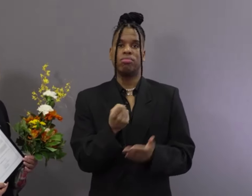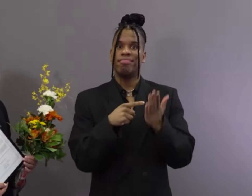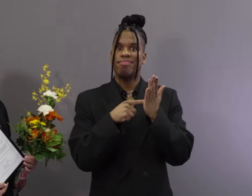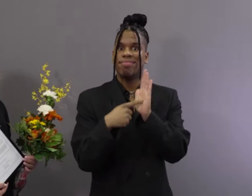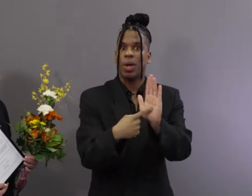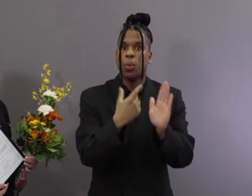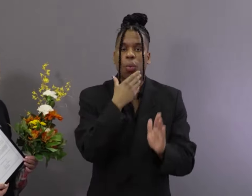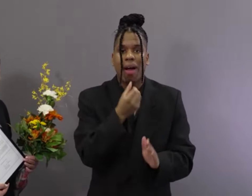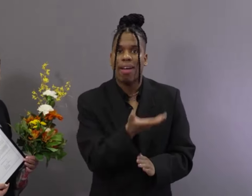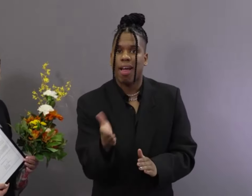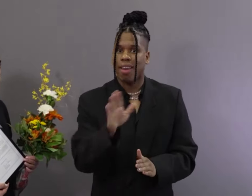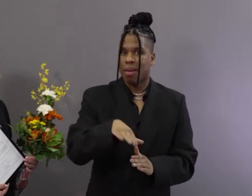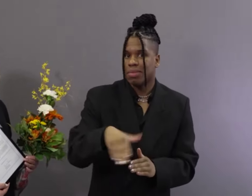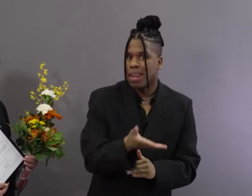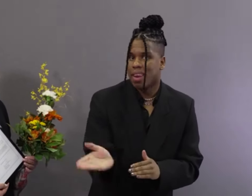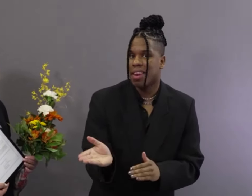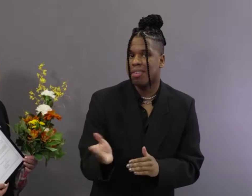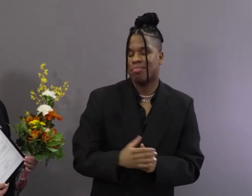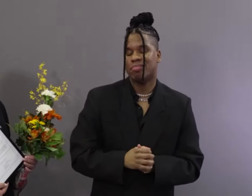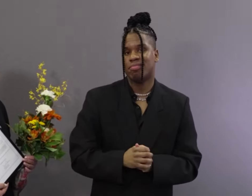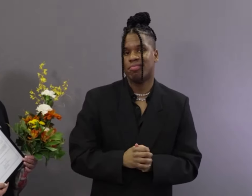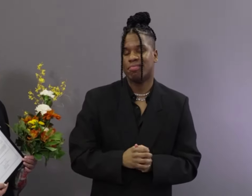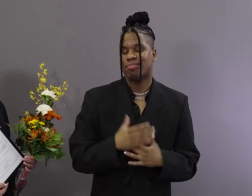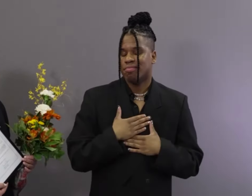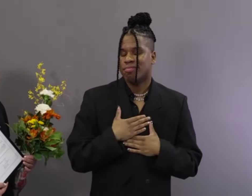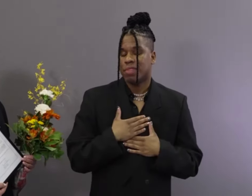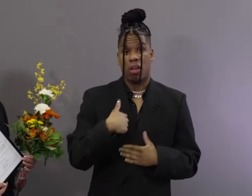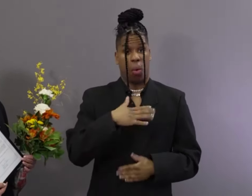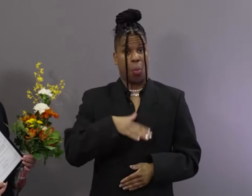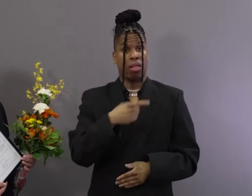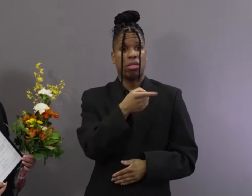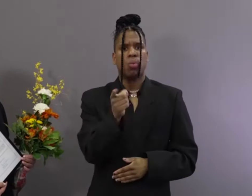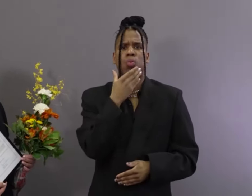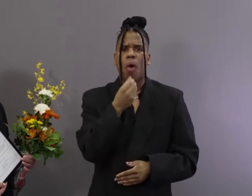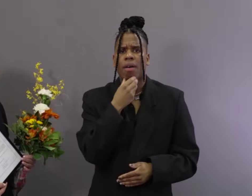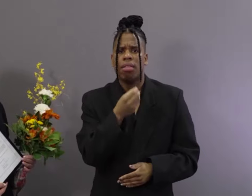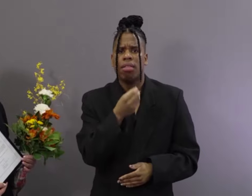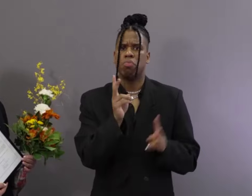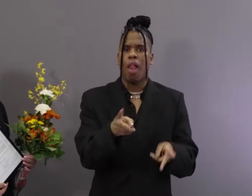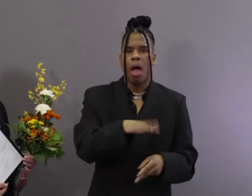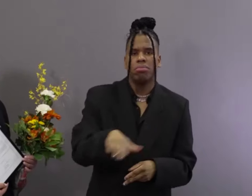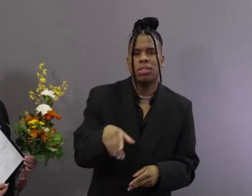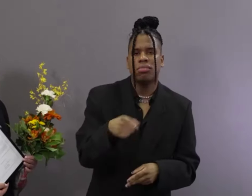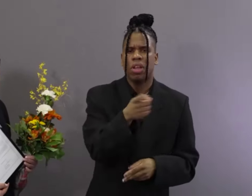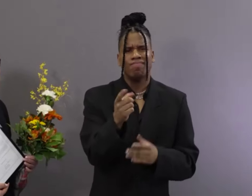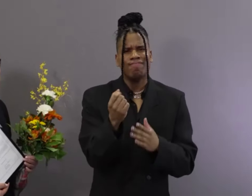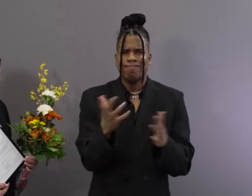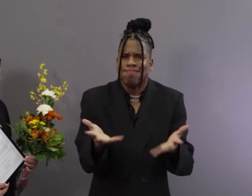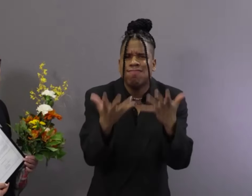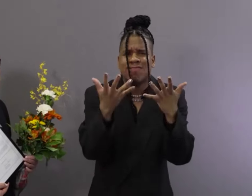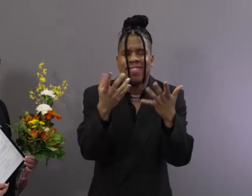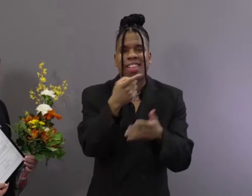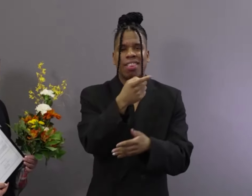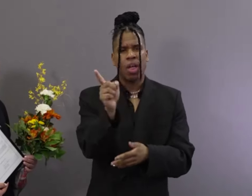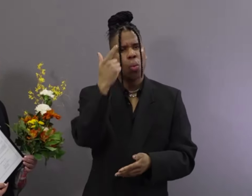Oman työni kautta minulla on ollut mahdollisuus olla esikuvana nuorille ja lapsille. Se on todella hienoa. Ja todella toivon,